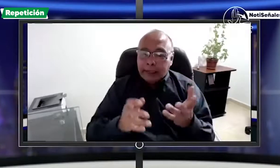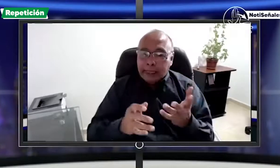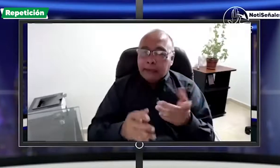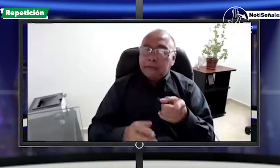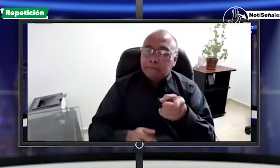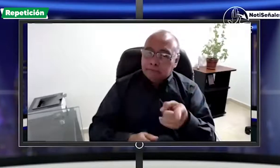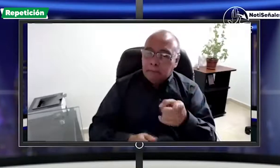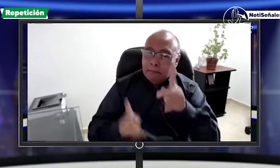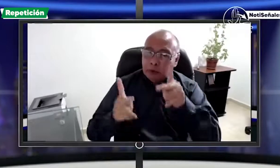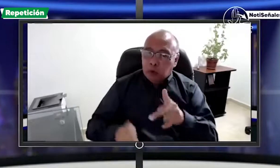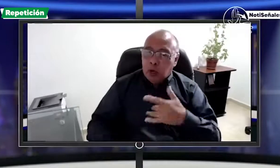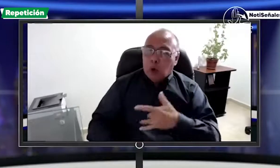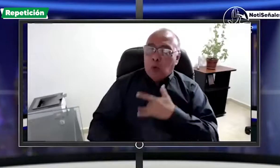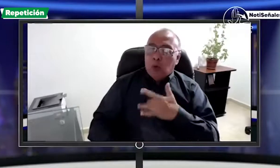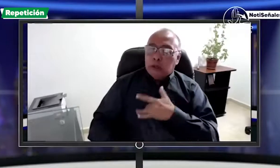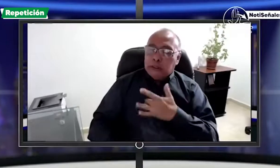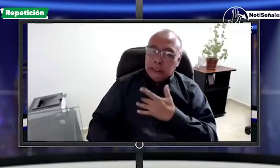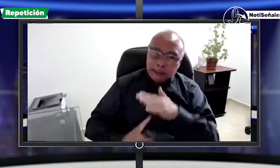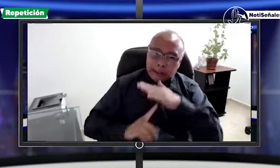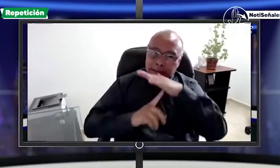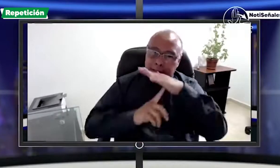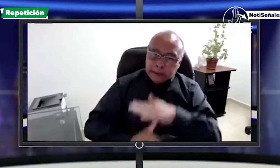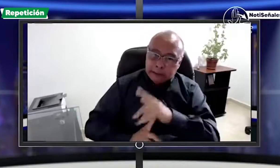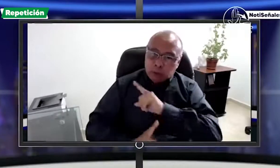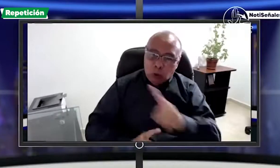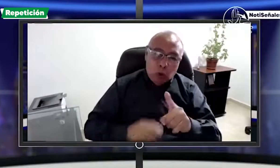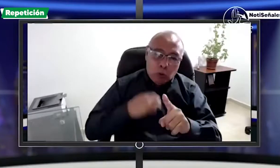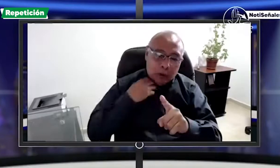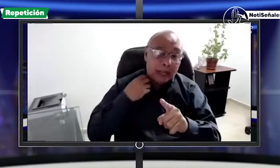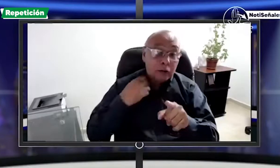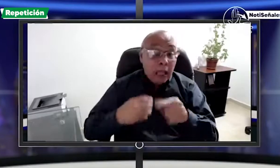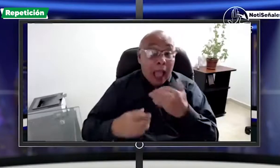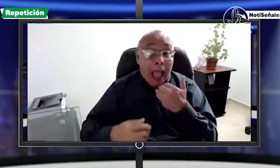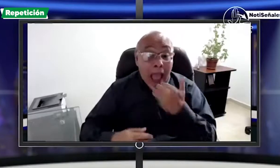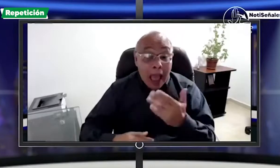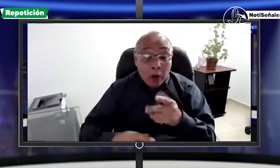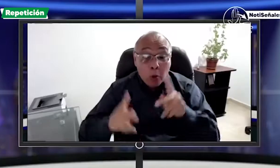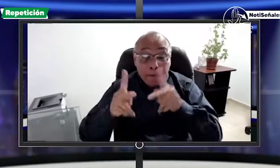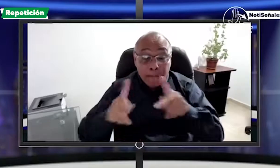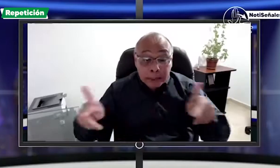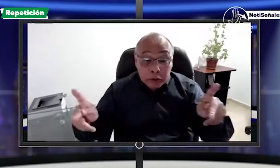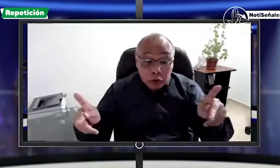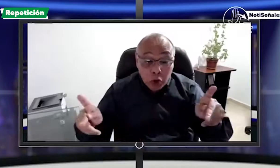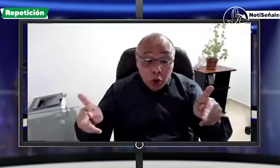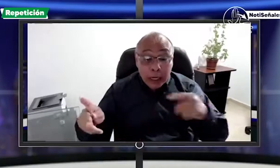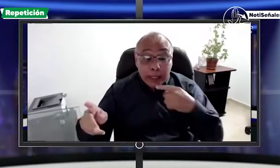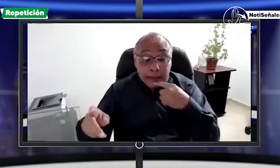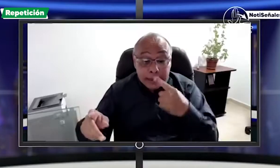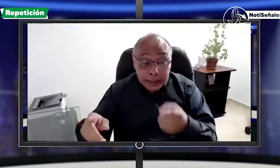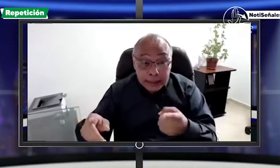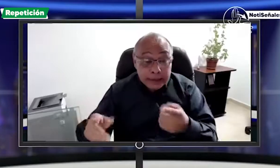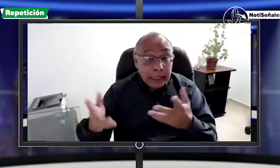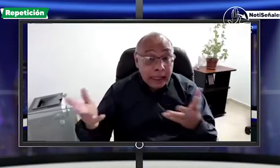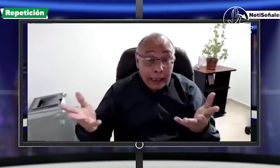Y Resulta Que Por Ejemplo En Estos Videos Acerca De Ponerse No Ponerse En